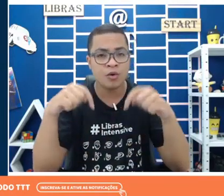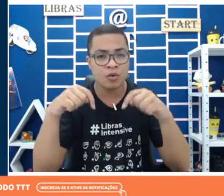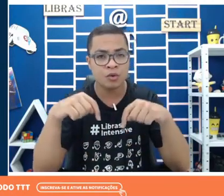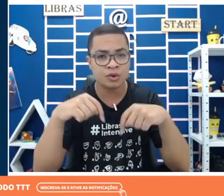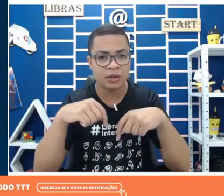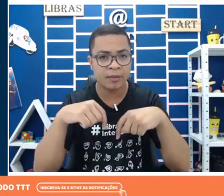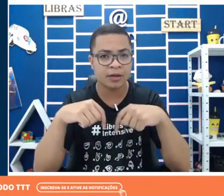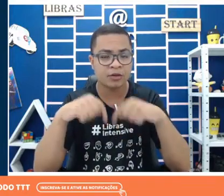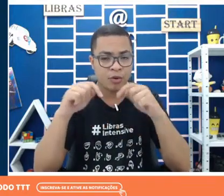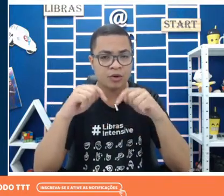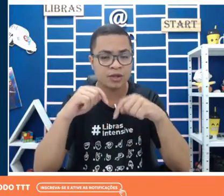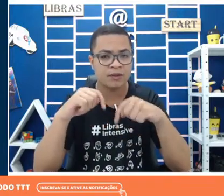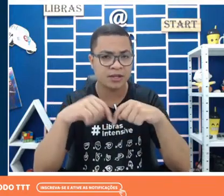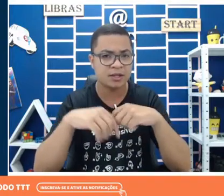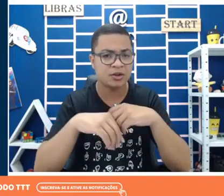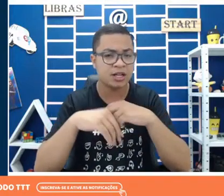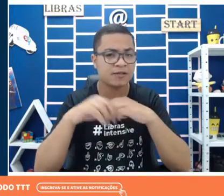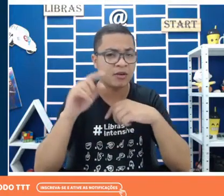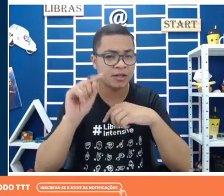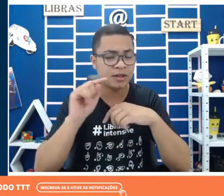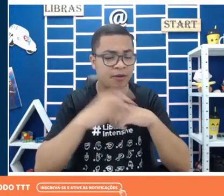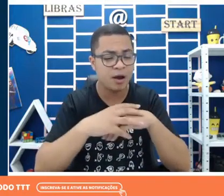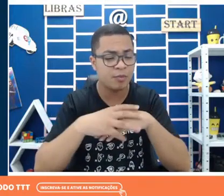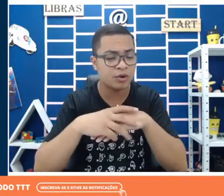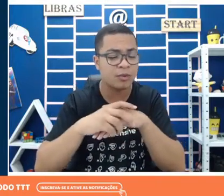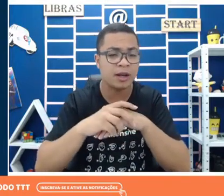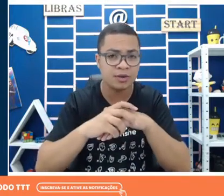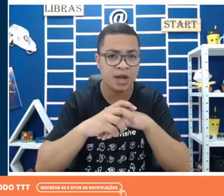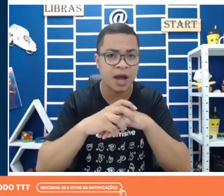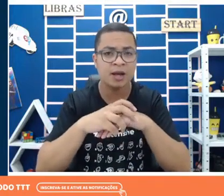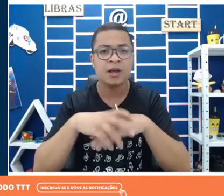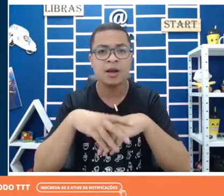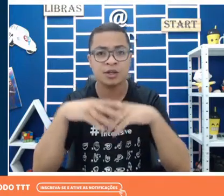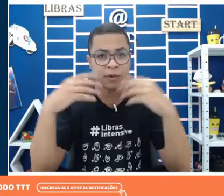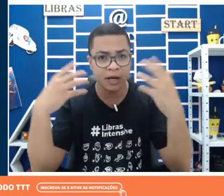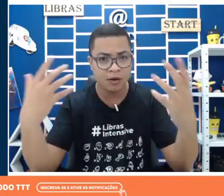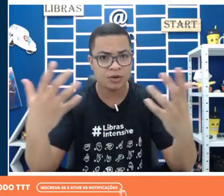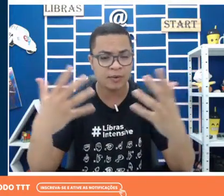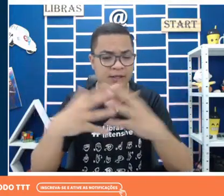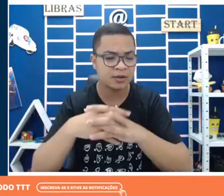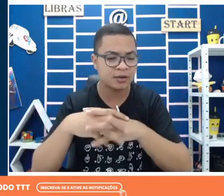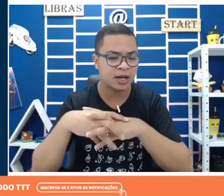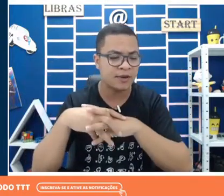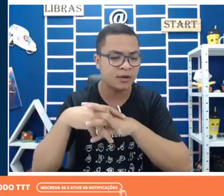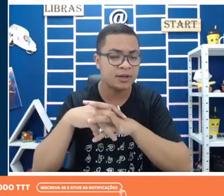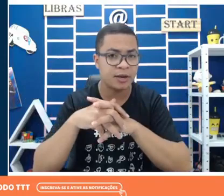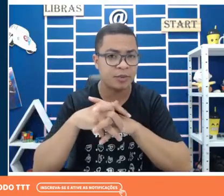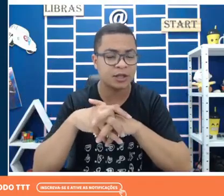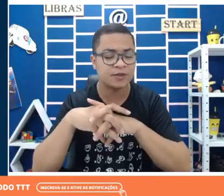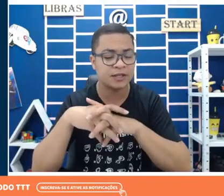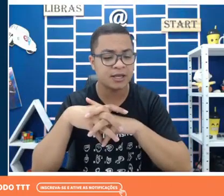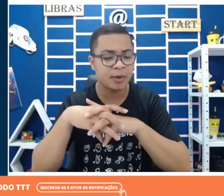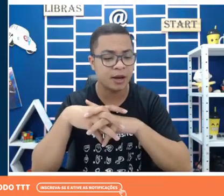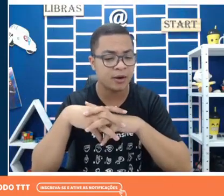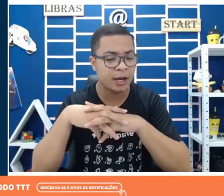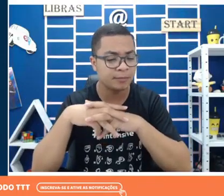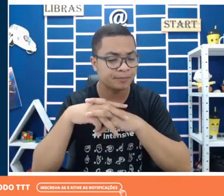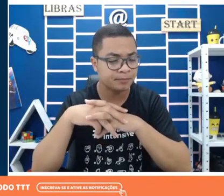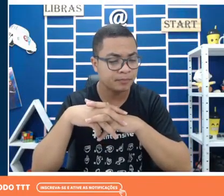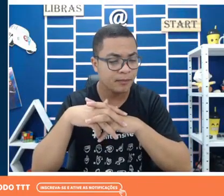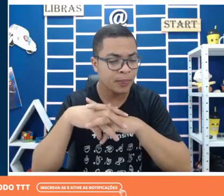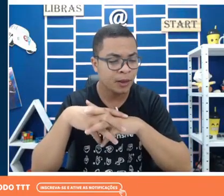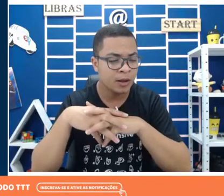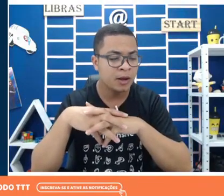No meu curso também, no bônus que vocês ganham de classificadores, também fala um pouco sobre isso, tá? Eu explico sobre as questões dos classificadores, é importante vocês saberem,